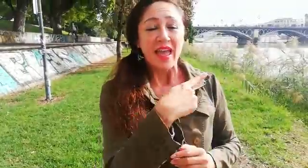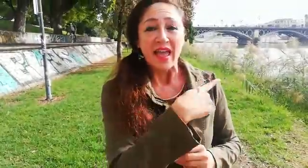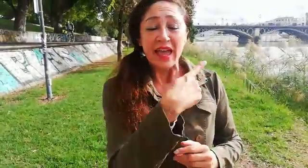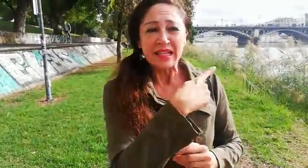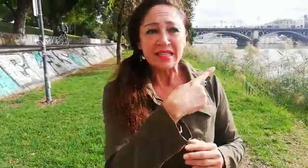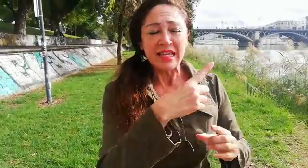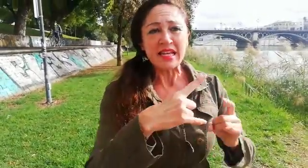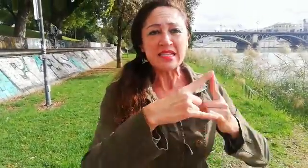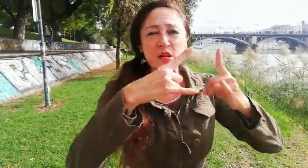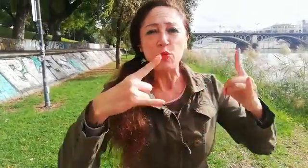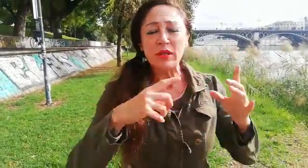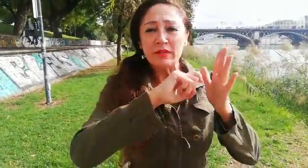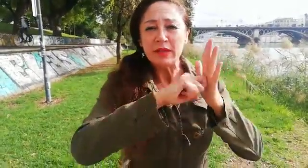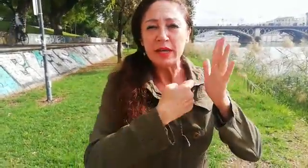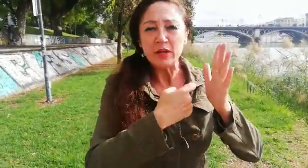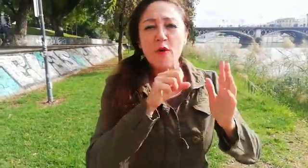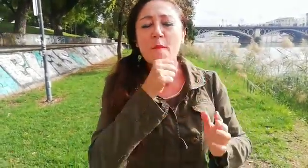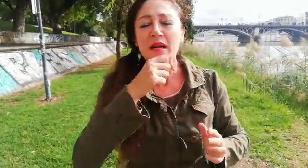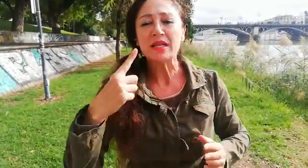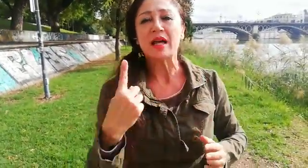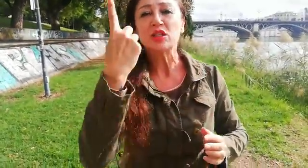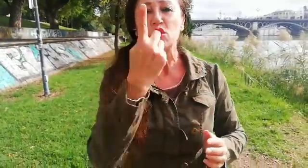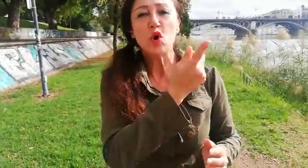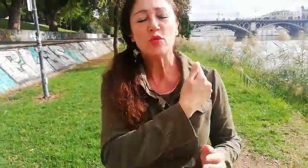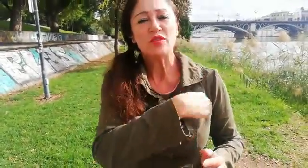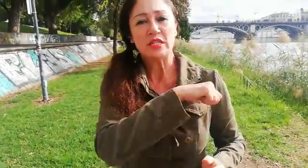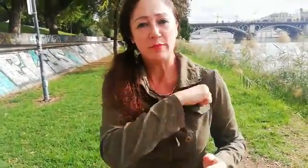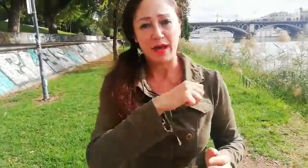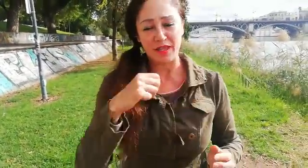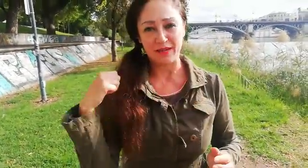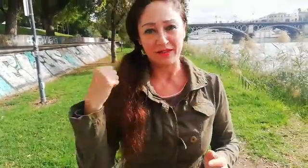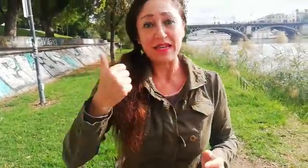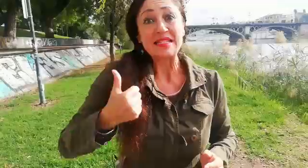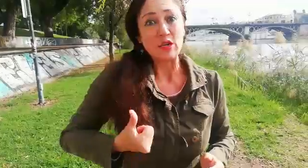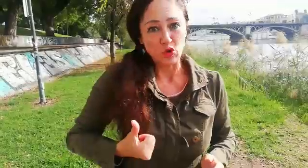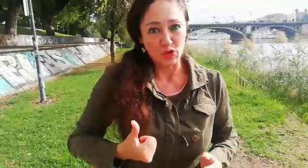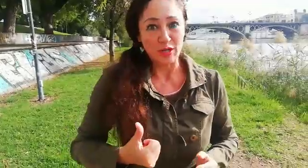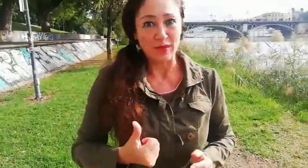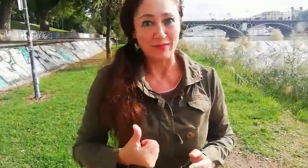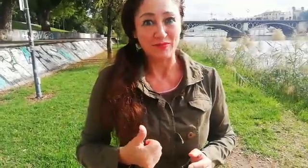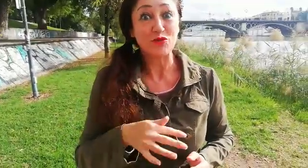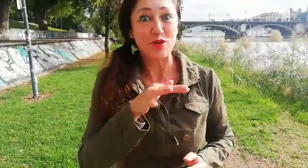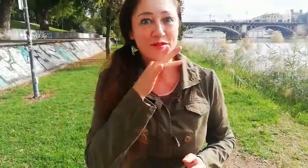Este es el puente de hierro más antiguo de España, que se conserva todavía.